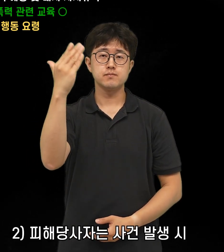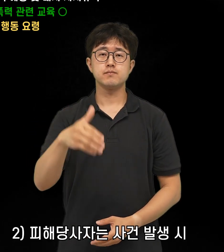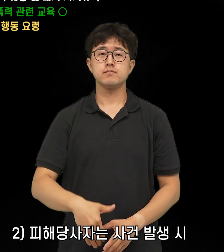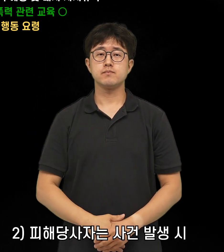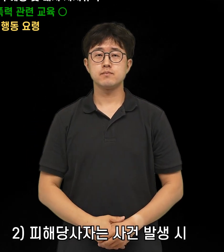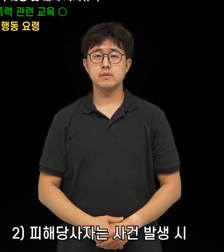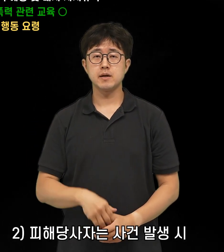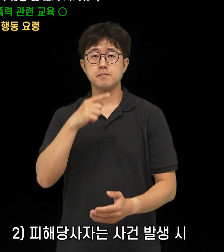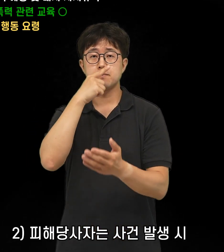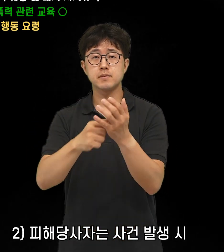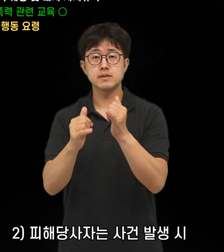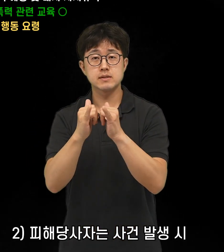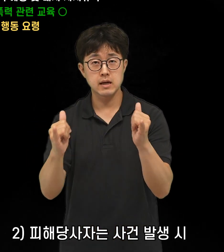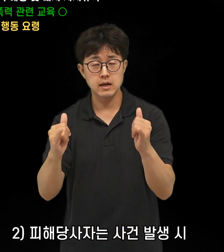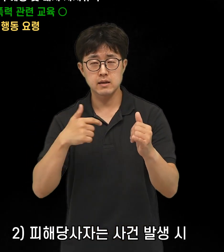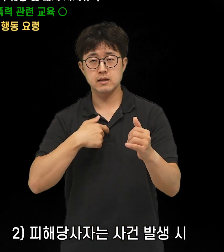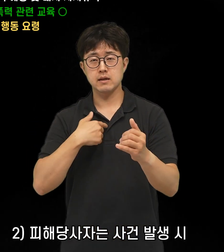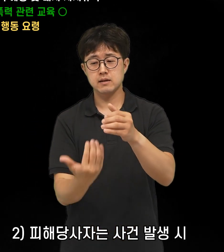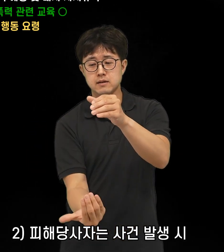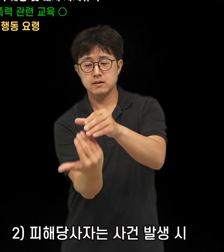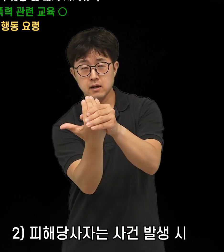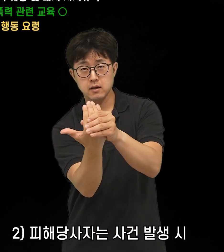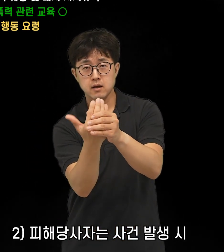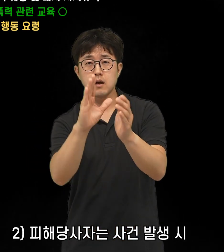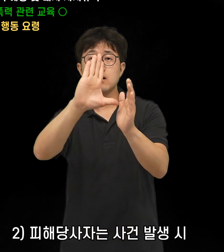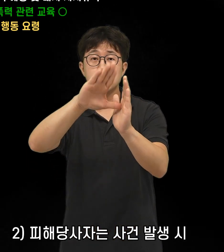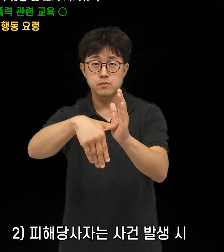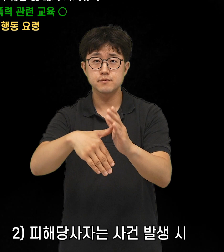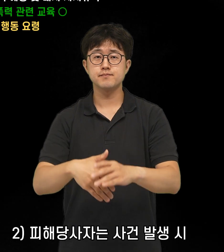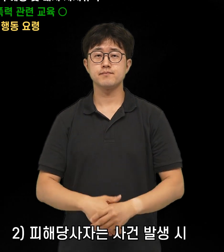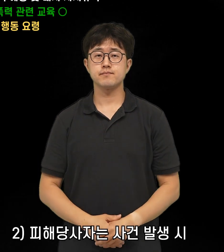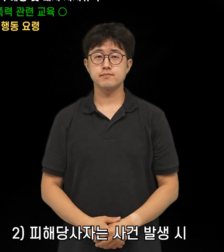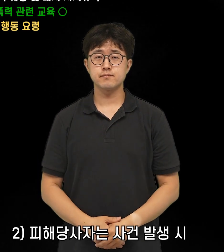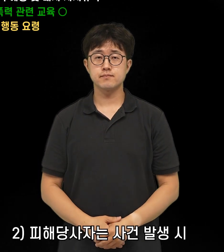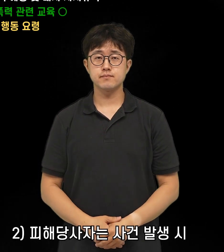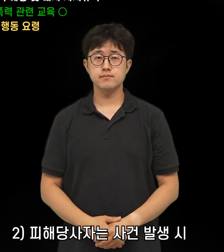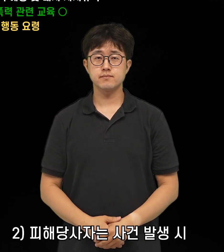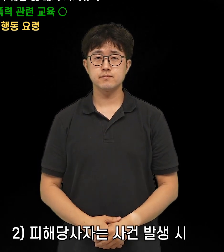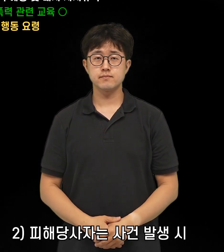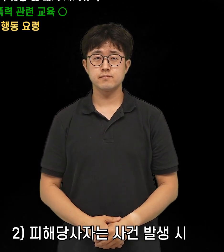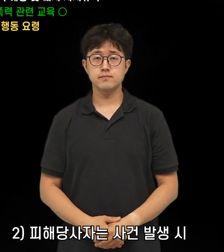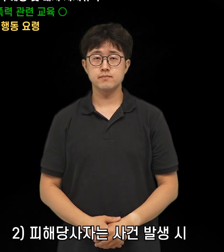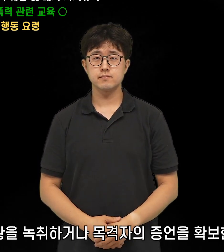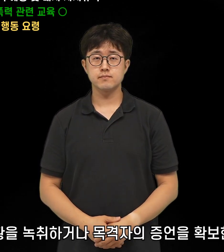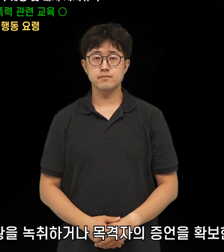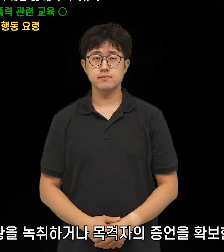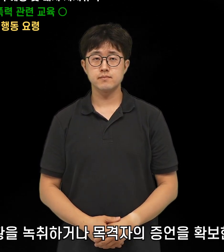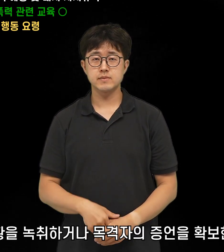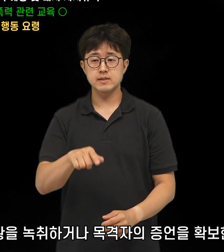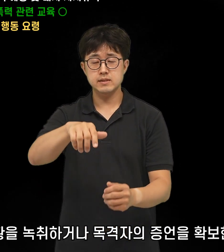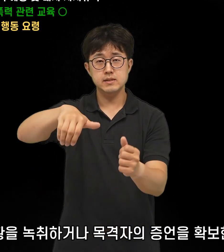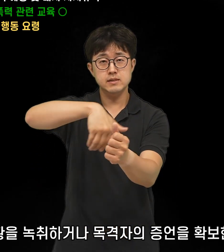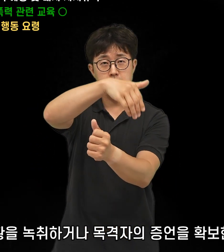2. 피해 당사자는 사건 발생 시 피해 상황을